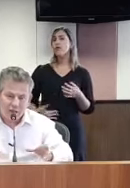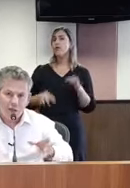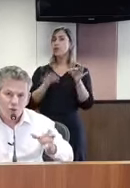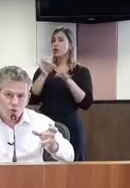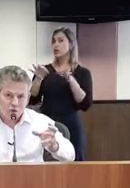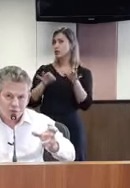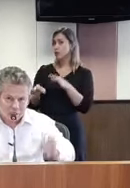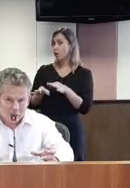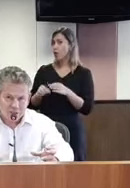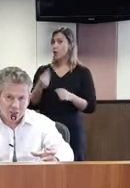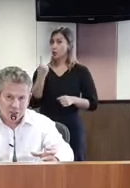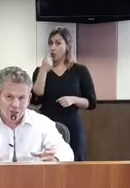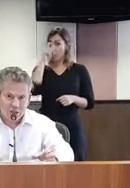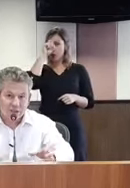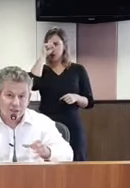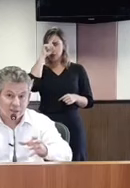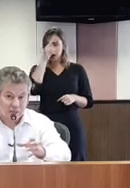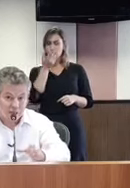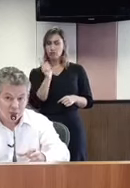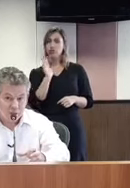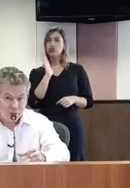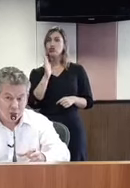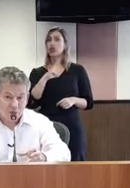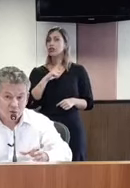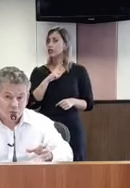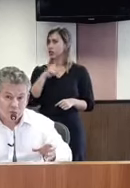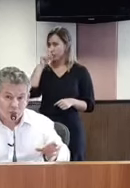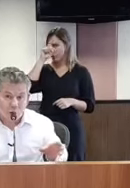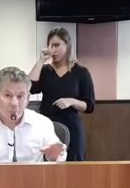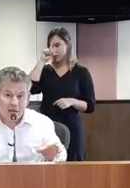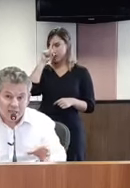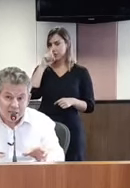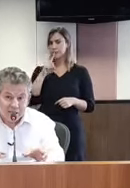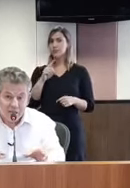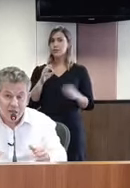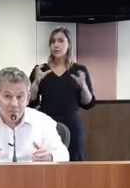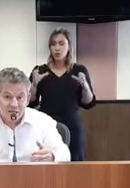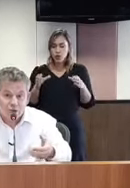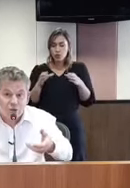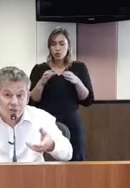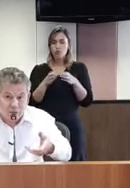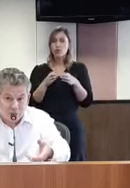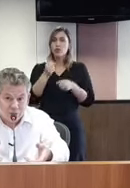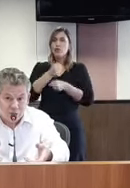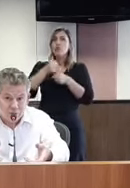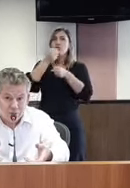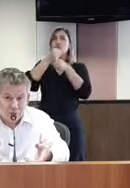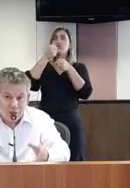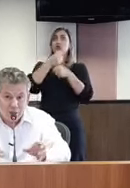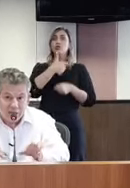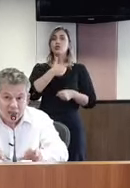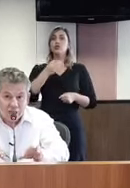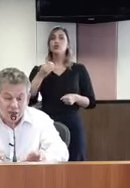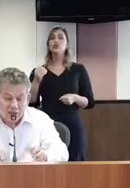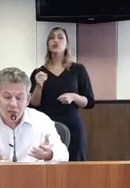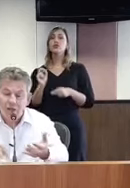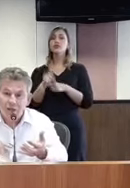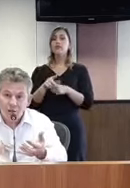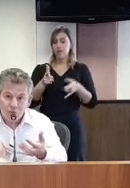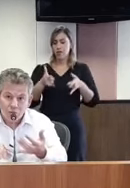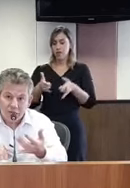que é um hospital existente de 60 leitos, nós vamos acoplar nele mais 200 leitos e lá já